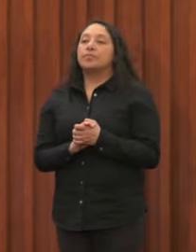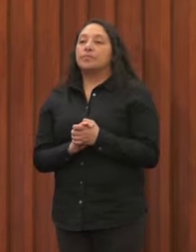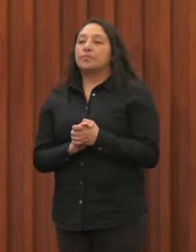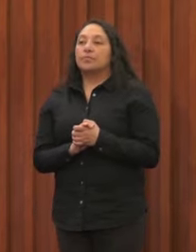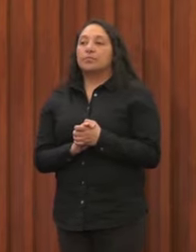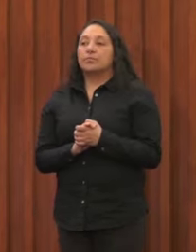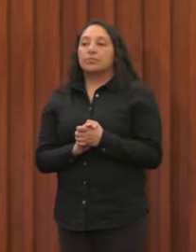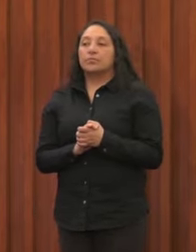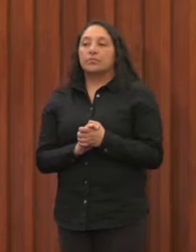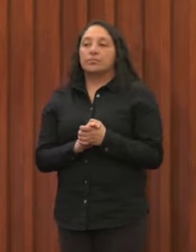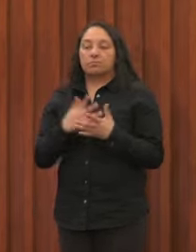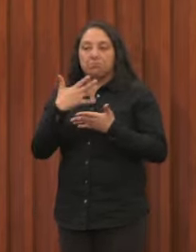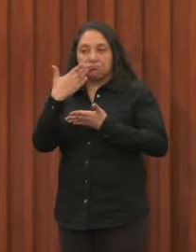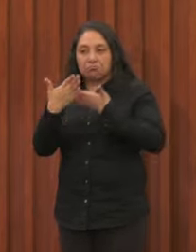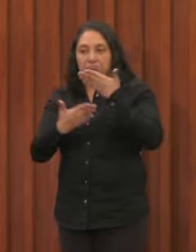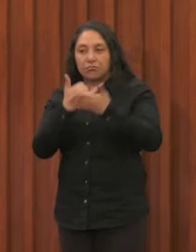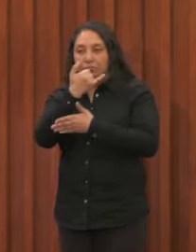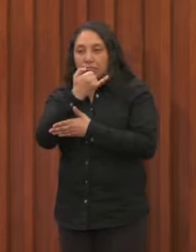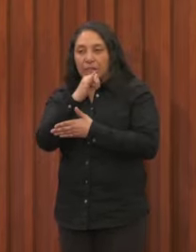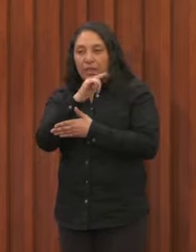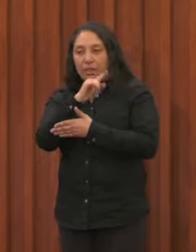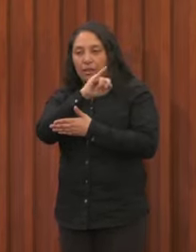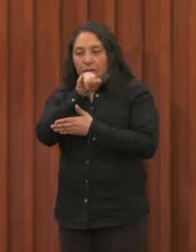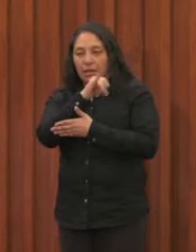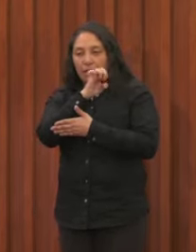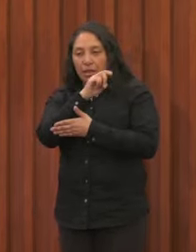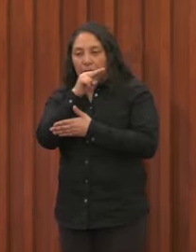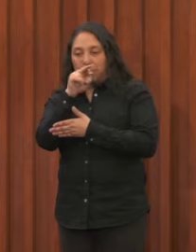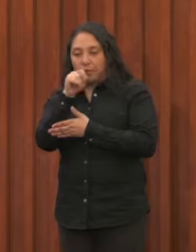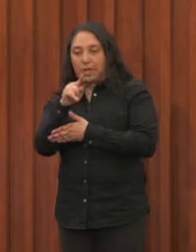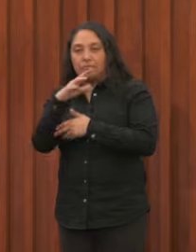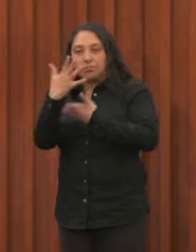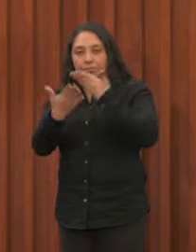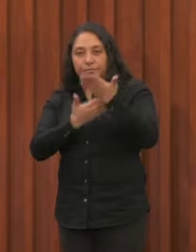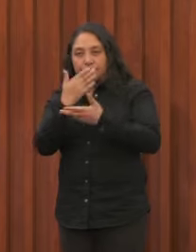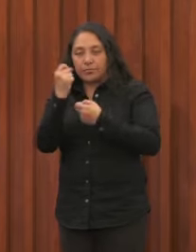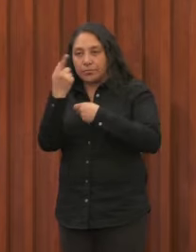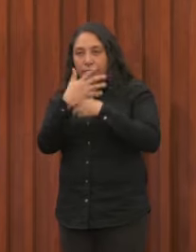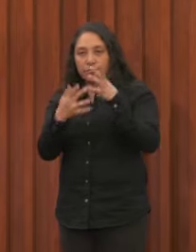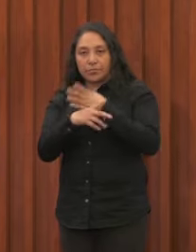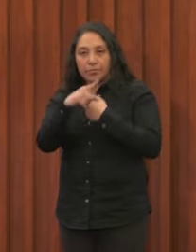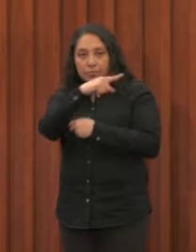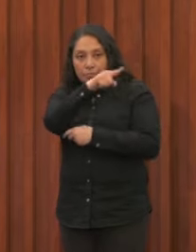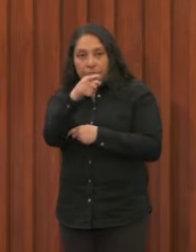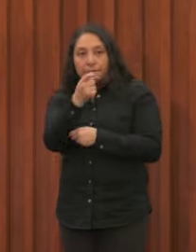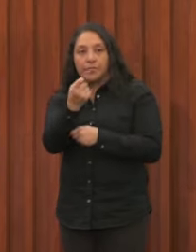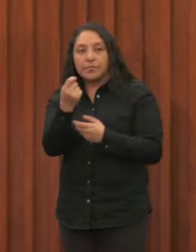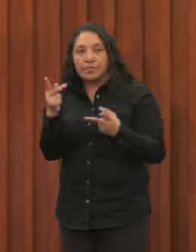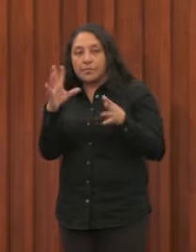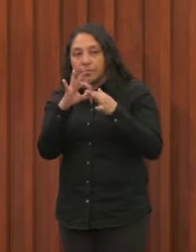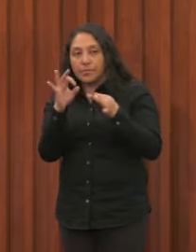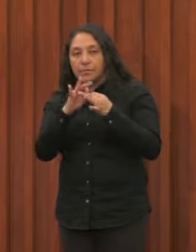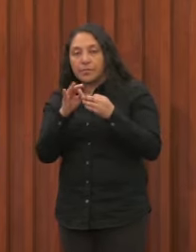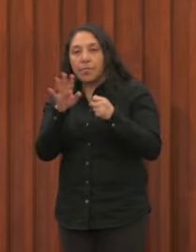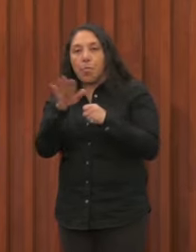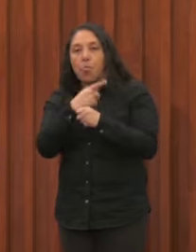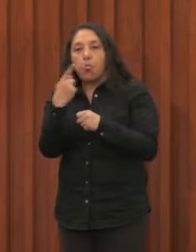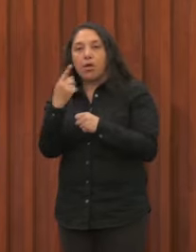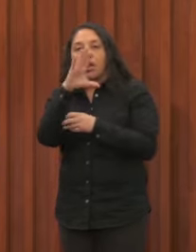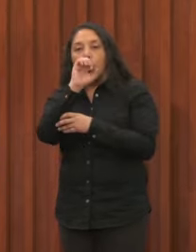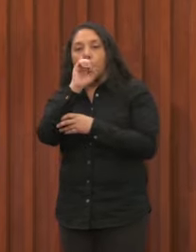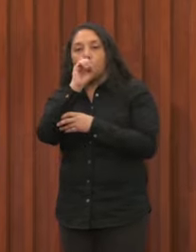Planteaba y nos compartía Jennifer algunas de las cosas de las que hablan y la relación. Y de por qué se llama